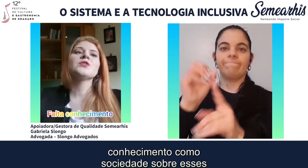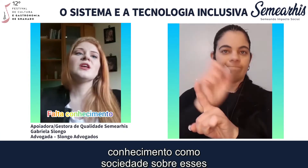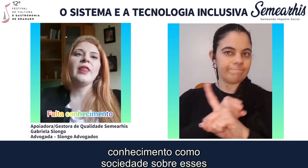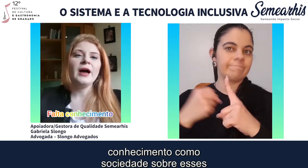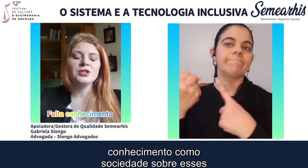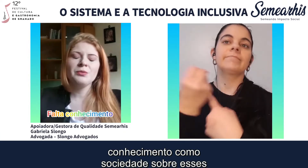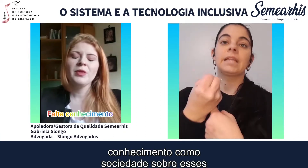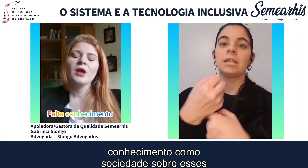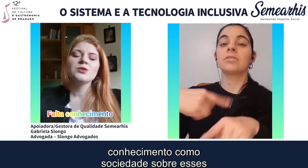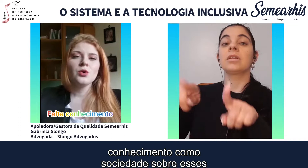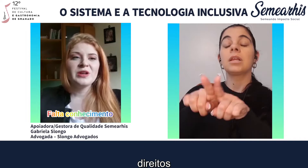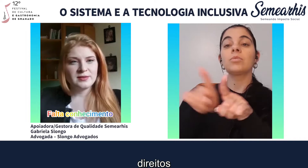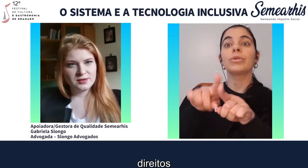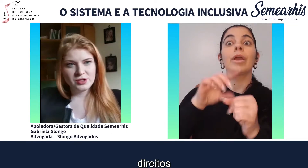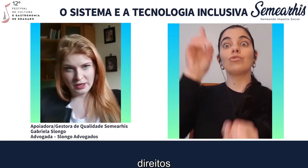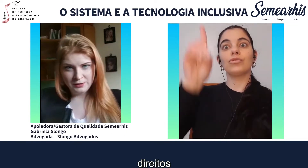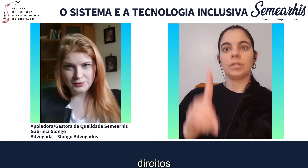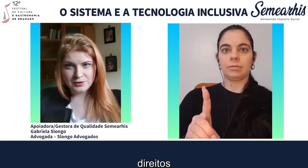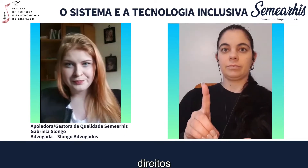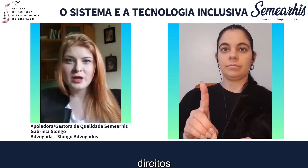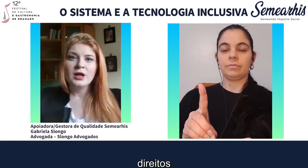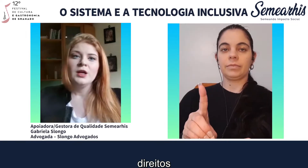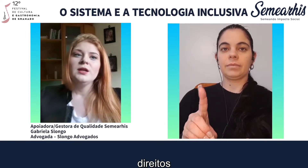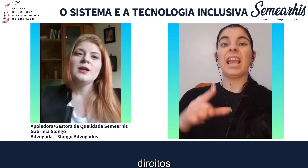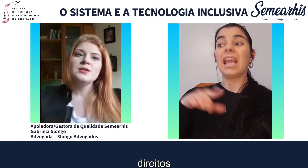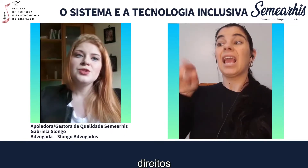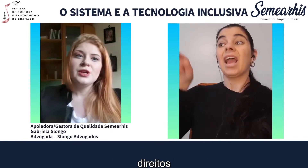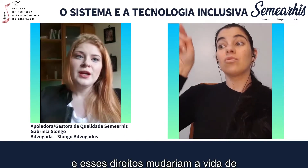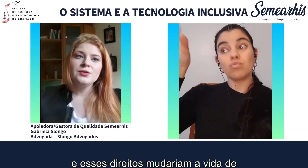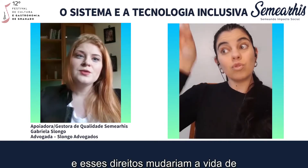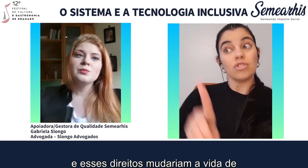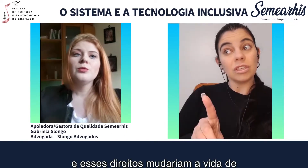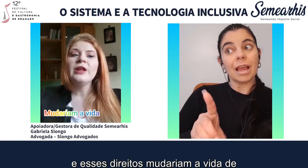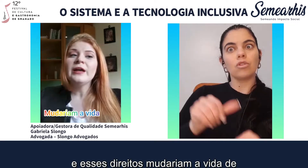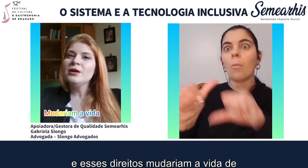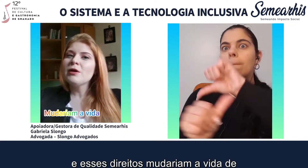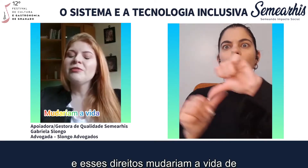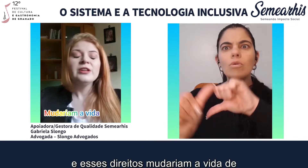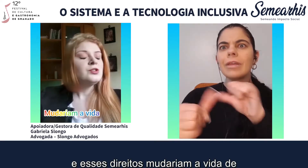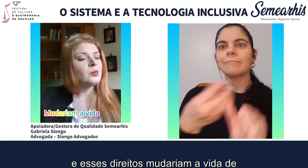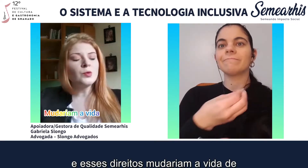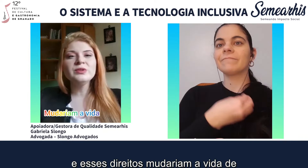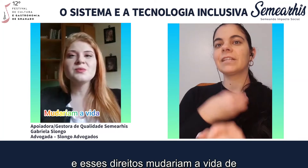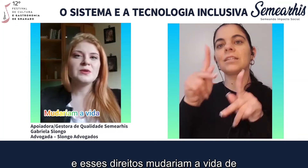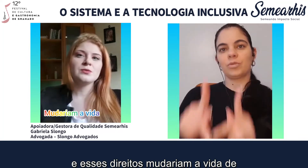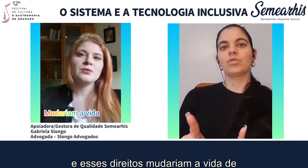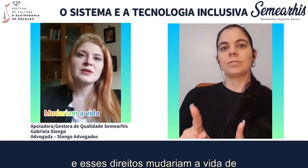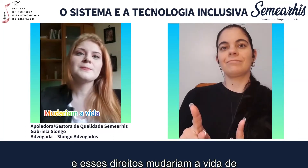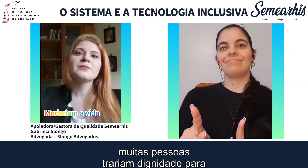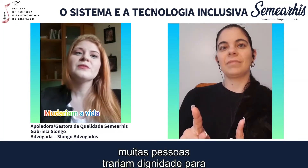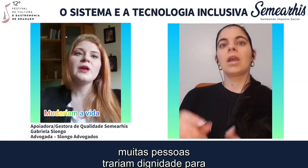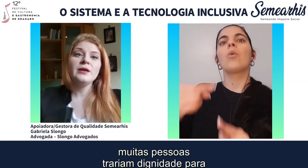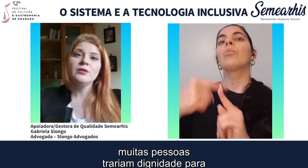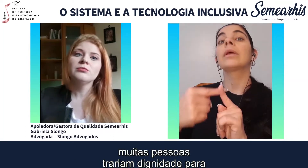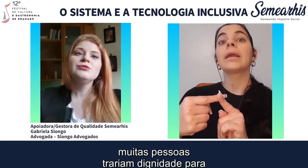como sociedade sobre esses direitos. E esses direitos mudariam a vida de muitas